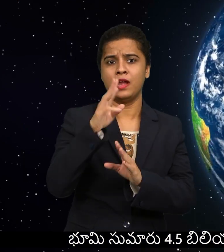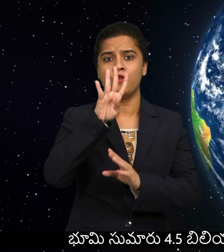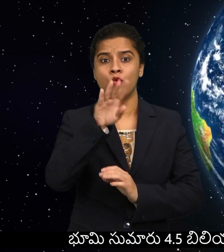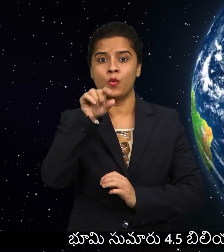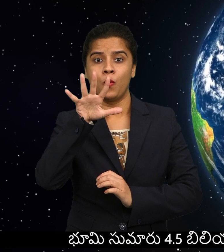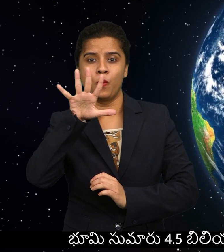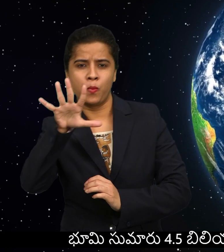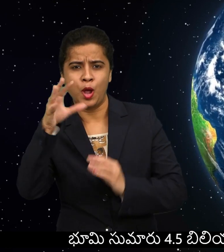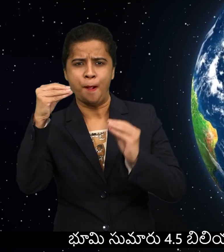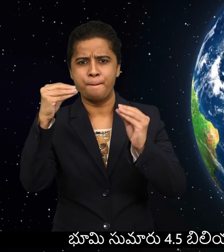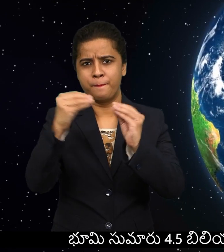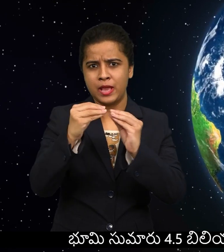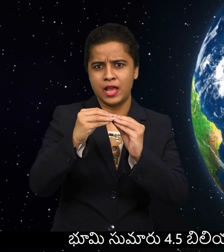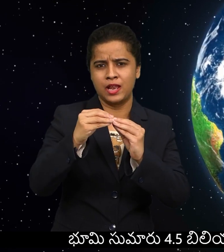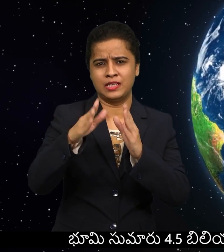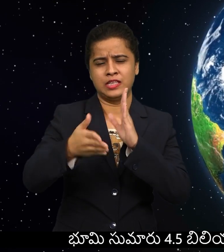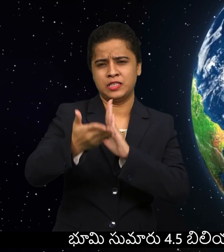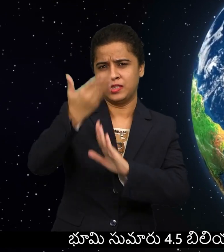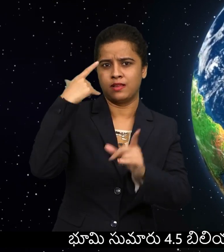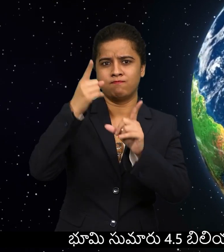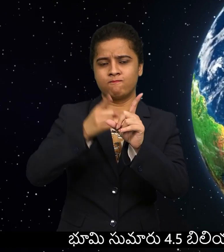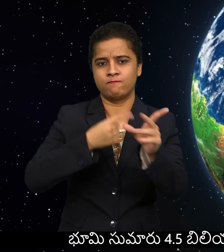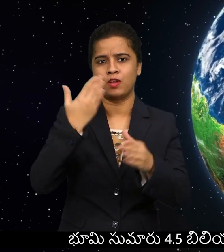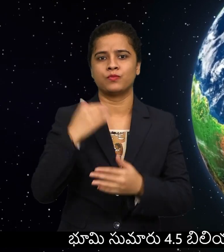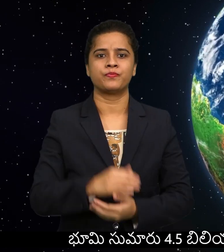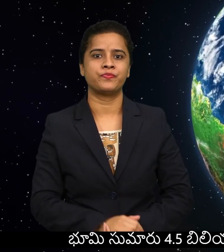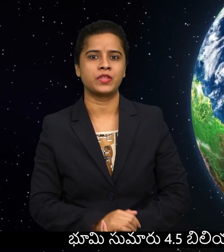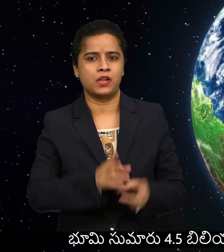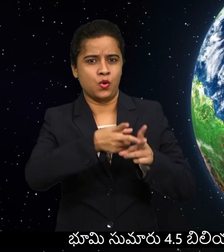4.5 బిలియన్ సంవత్సరాల క్రితం సృష్టించబడింది.